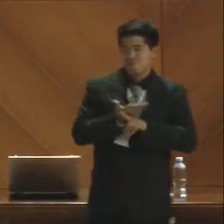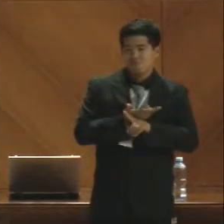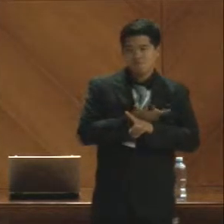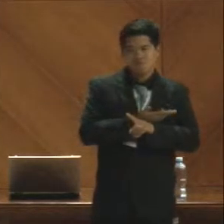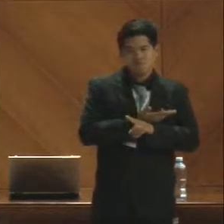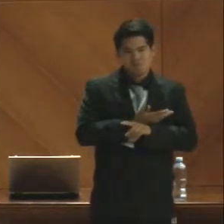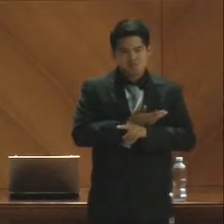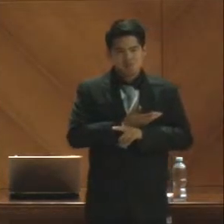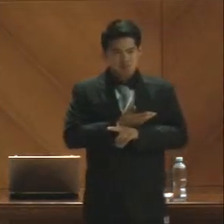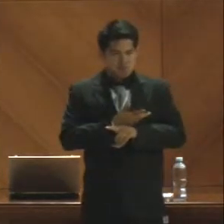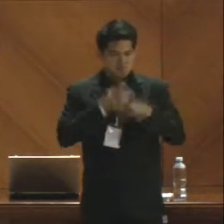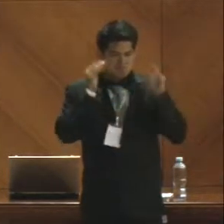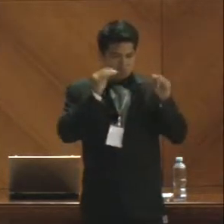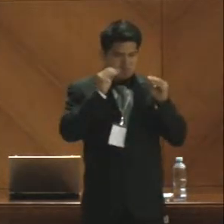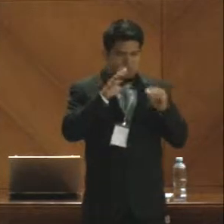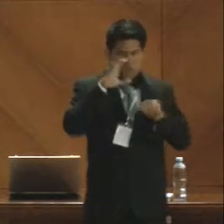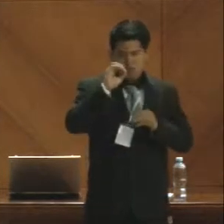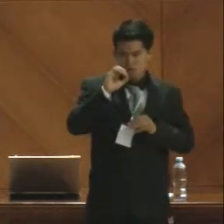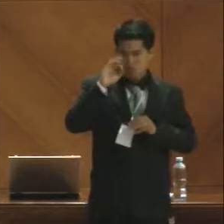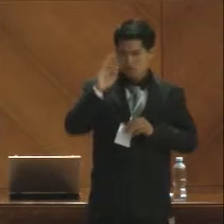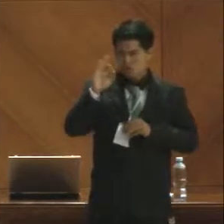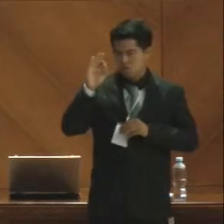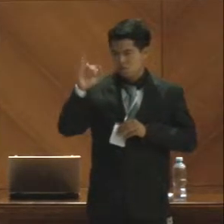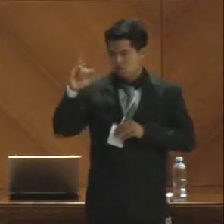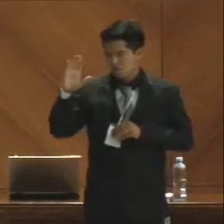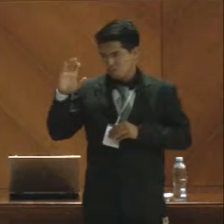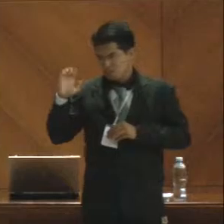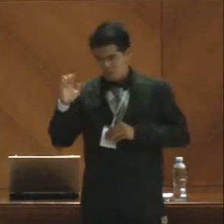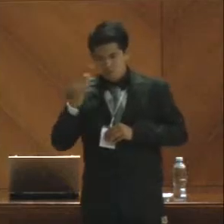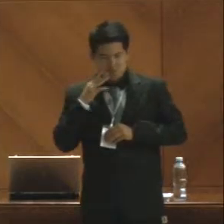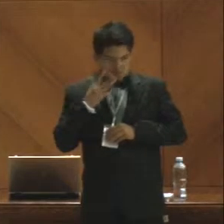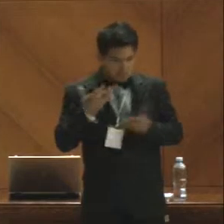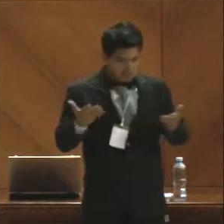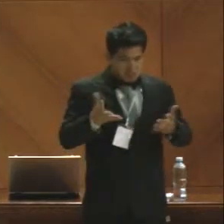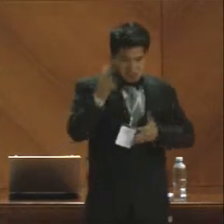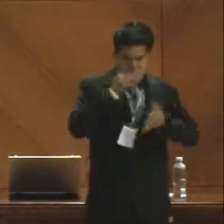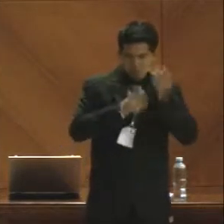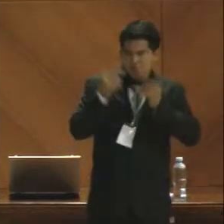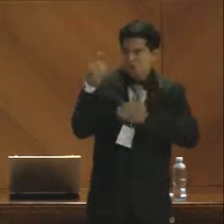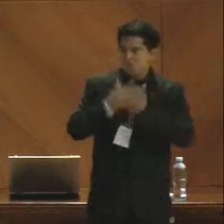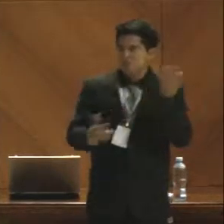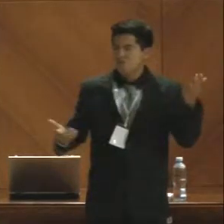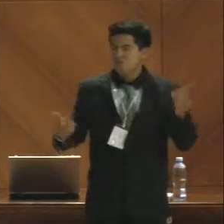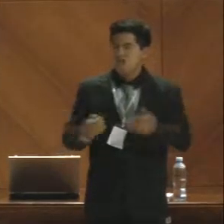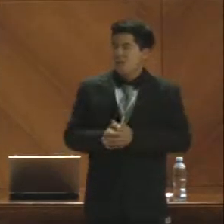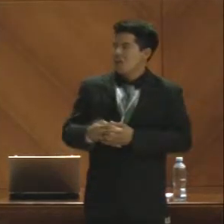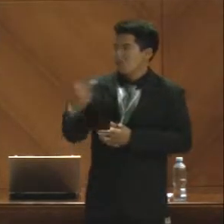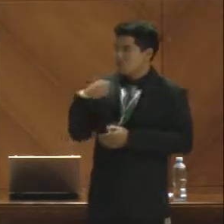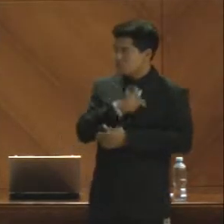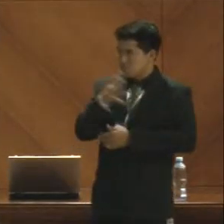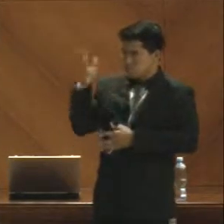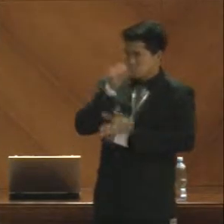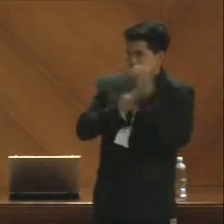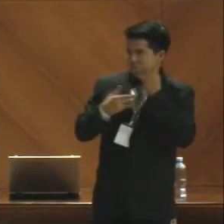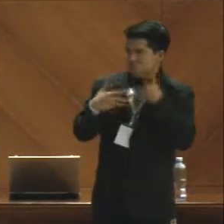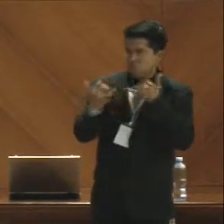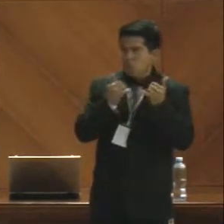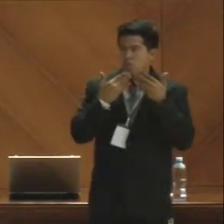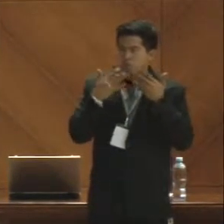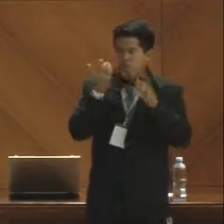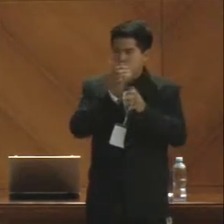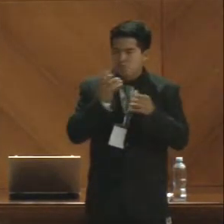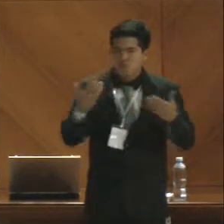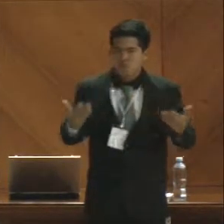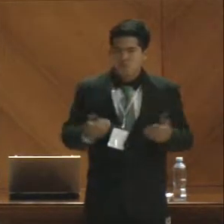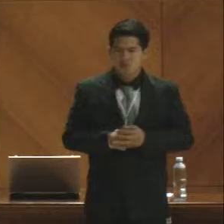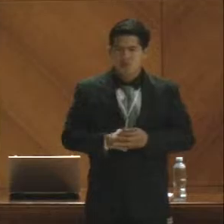tres primeros meses les enseñó a usar el Office. Y hasta ahí nomás. Y dijo, ahora sí que quieren aprender, chicos. Queremos aprender a hacer juegos. Y luego, utilizando software